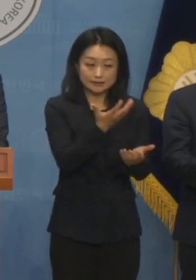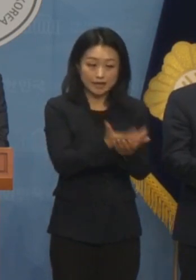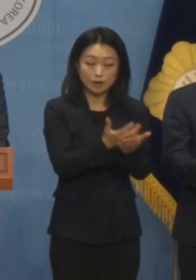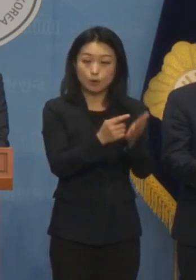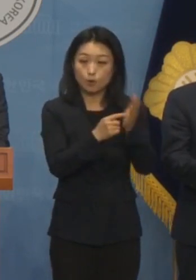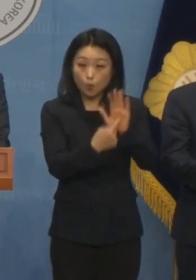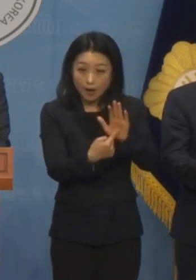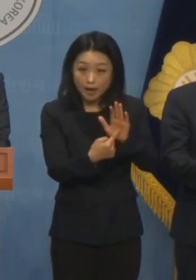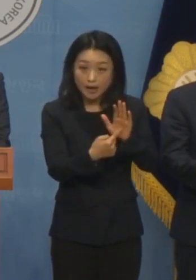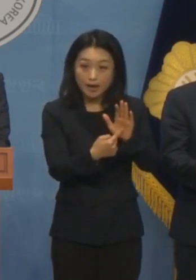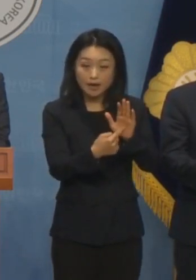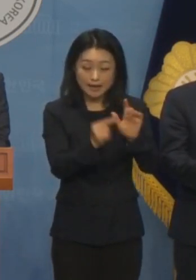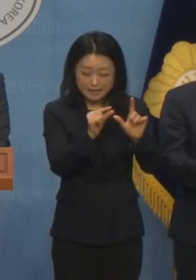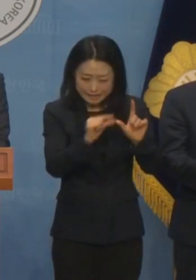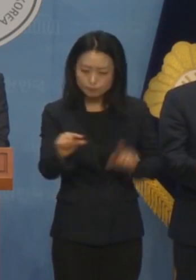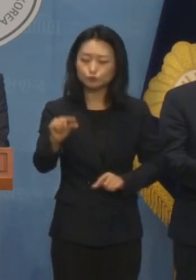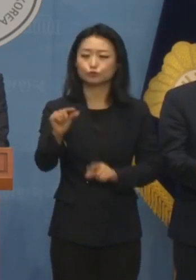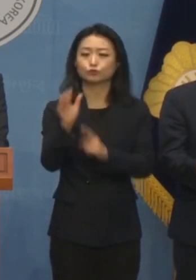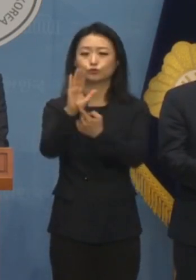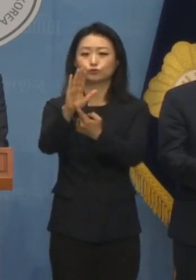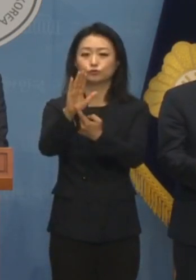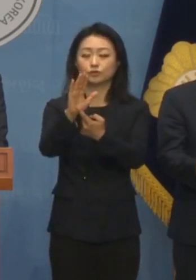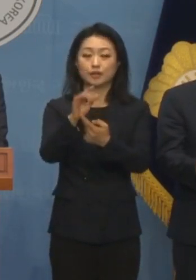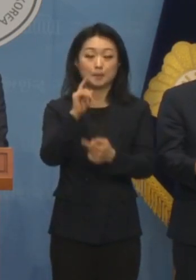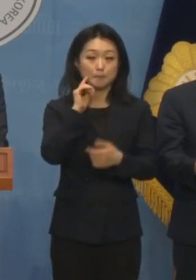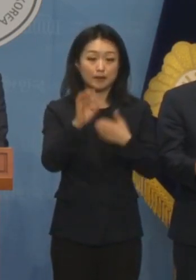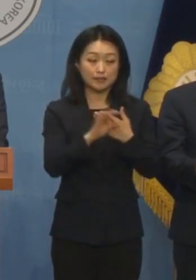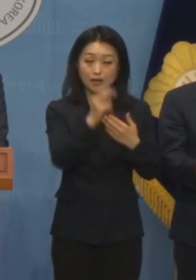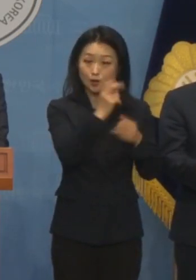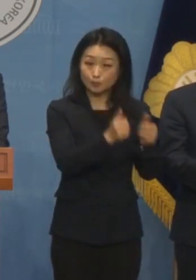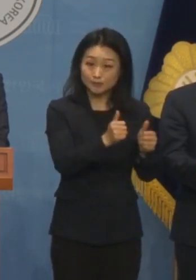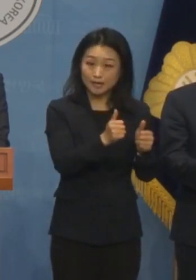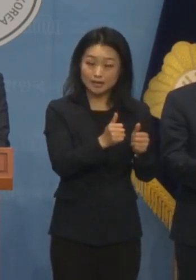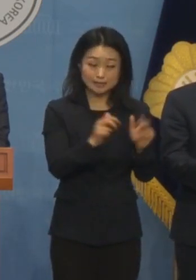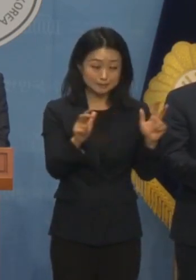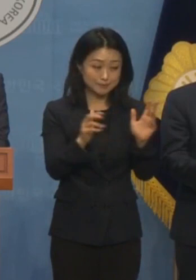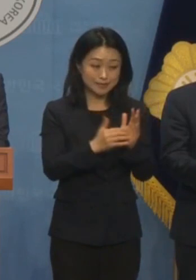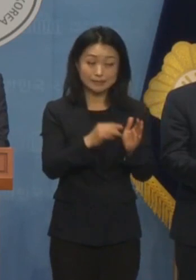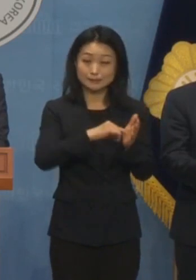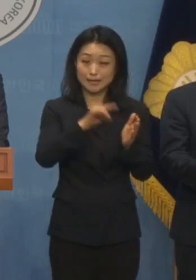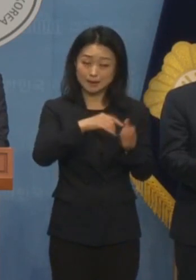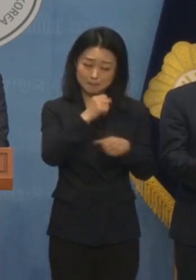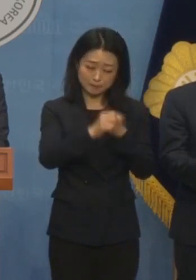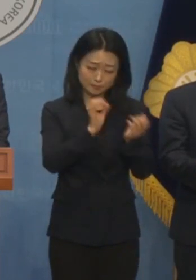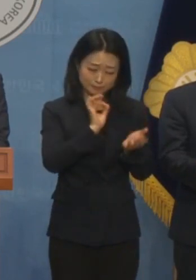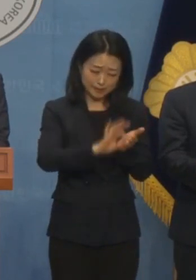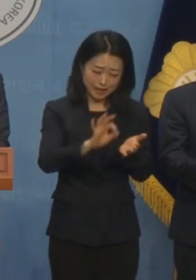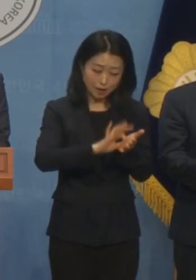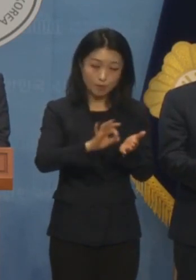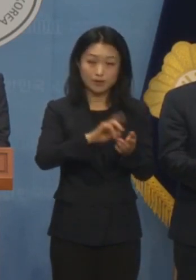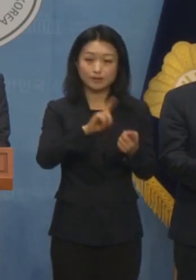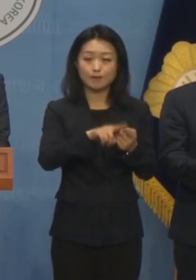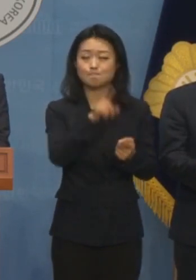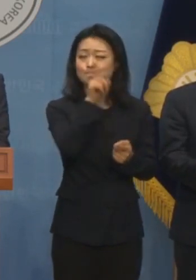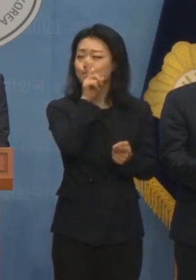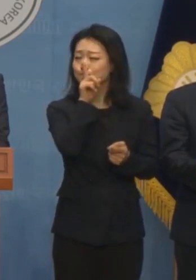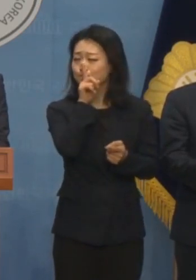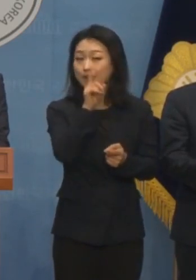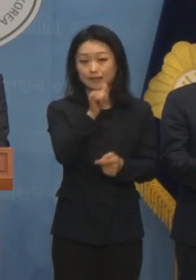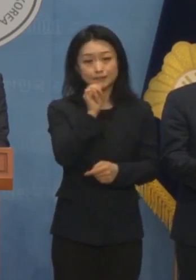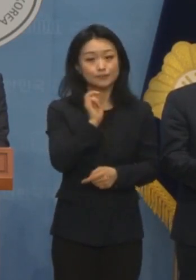공개되지 않았다면 검찰이 수사 기밀을 앞세워 얼마나 많은 국민의 세금을 부정하게 사용했을지 모를